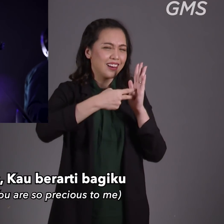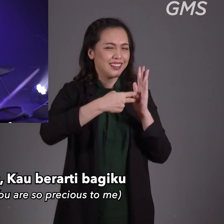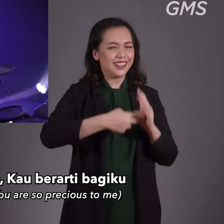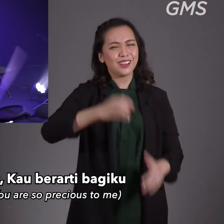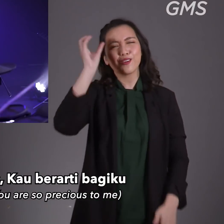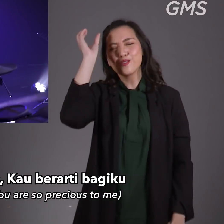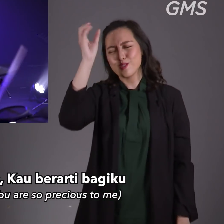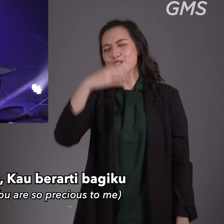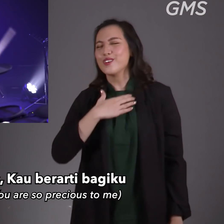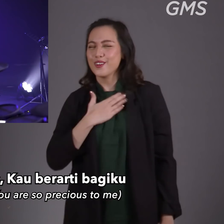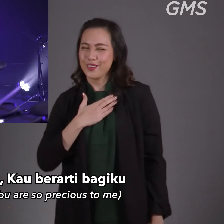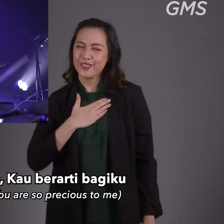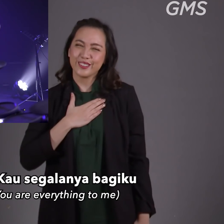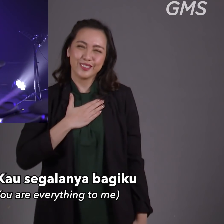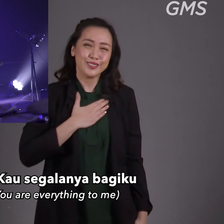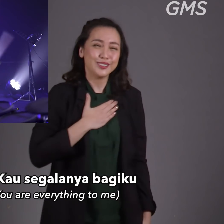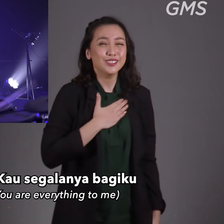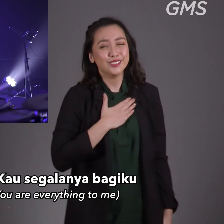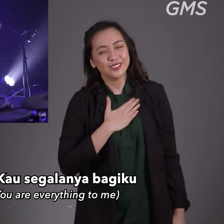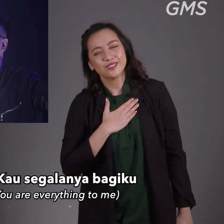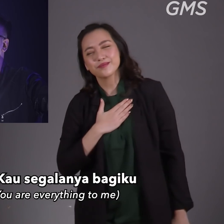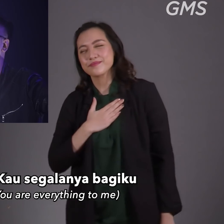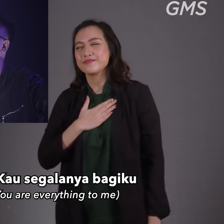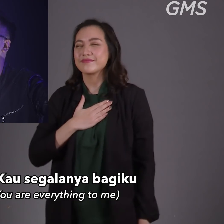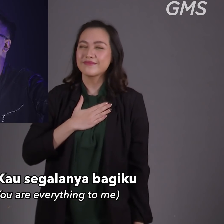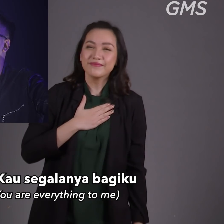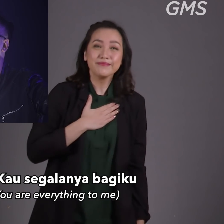berarti bagiku.